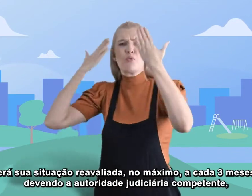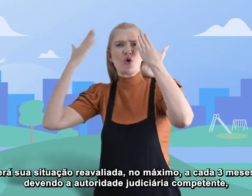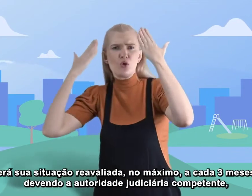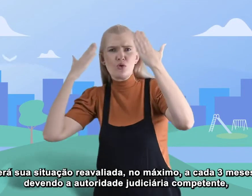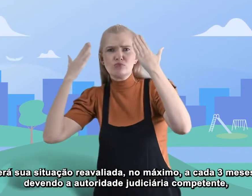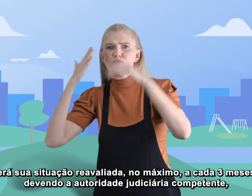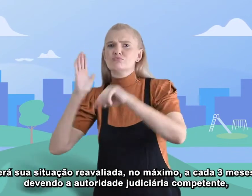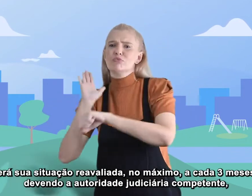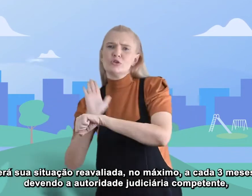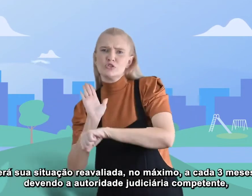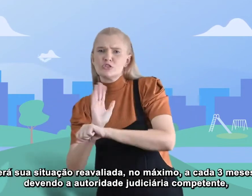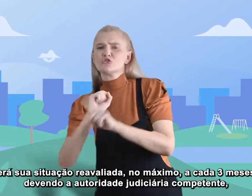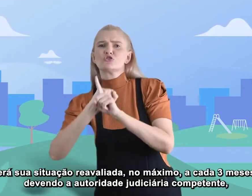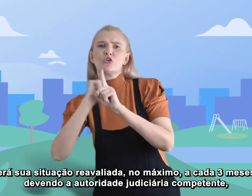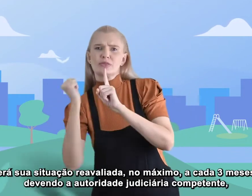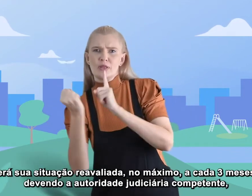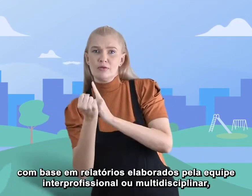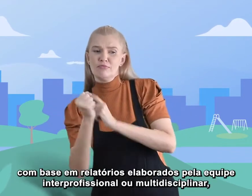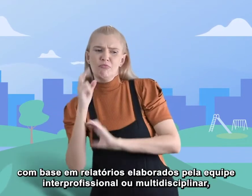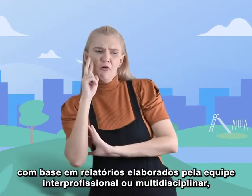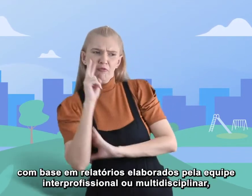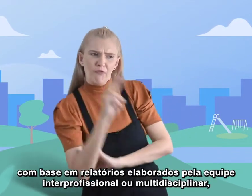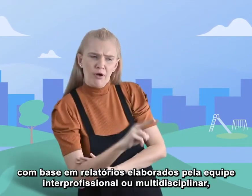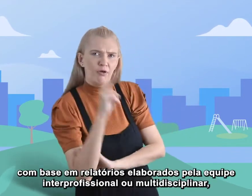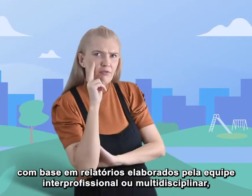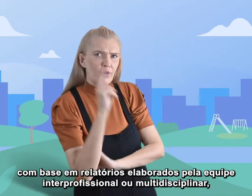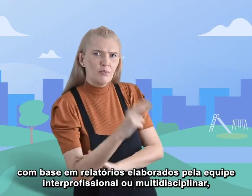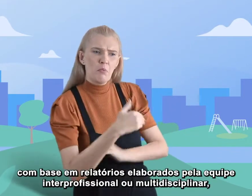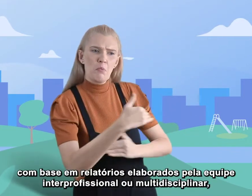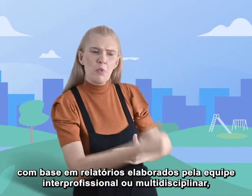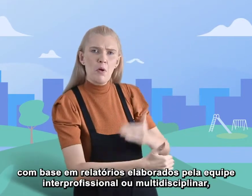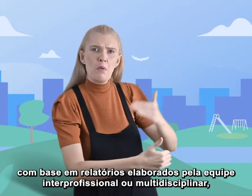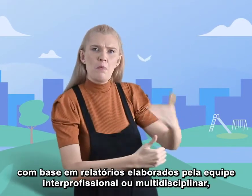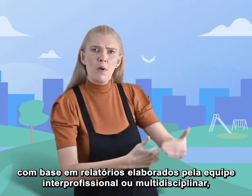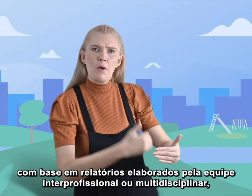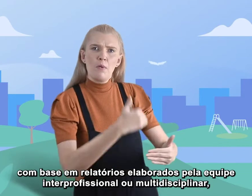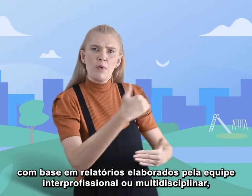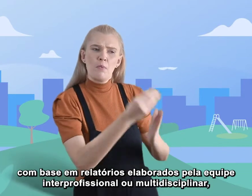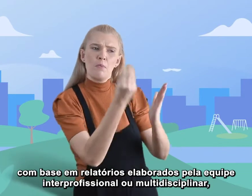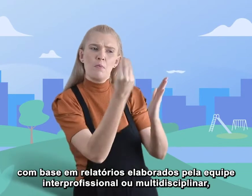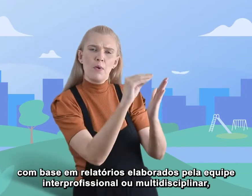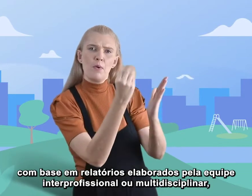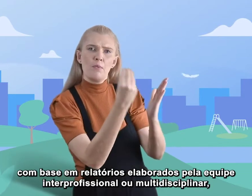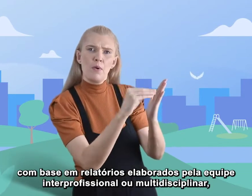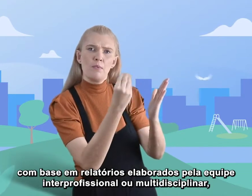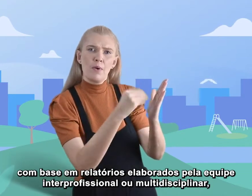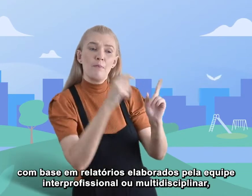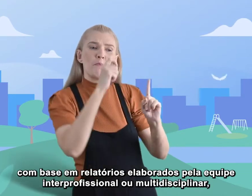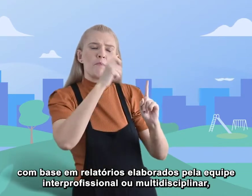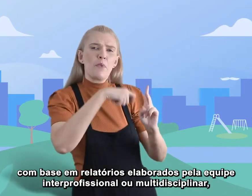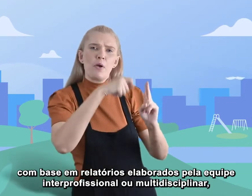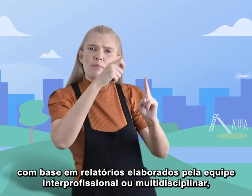autoridade judiciária competente, com base em relatórios elaborados pela equipe interprofissional ou